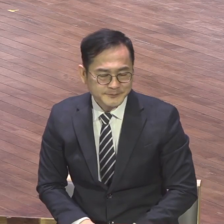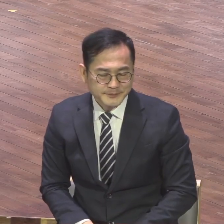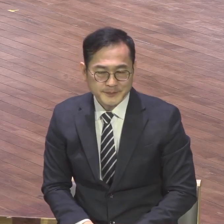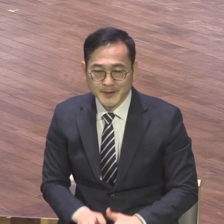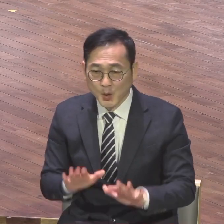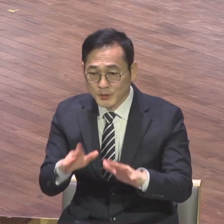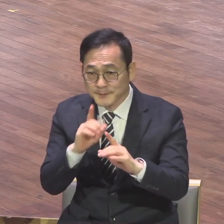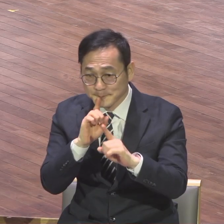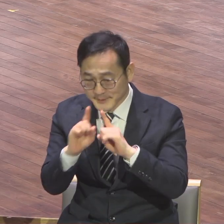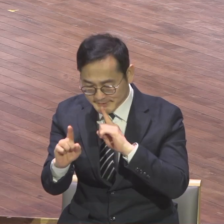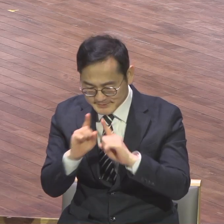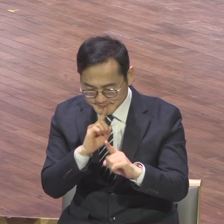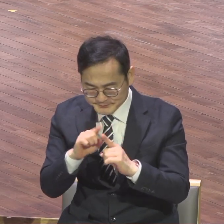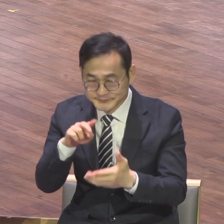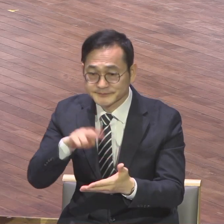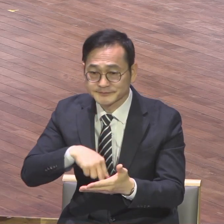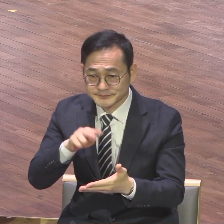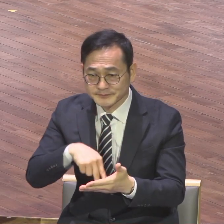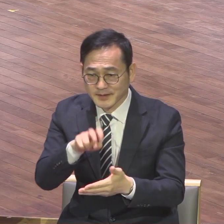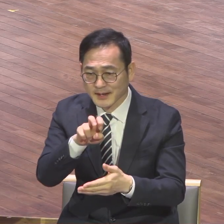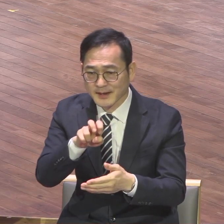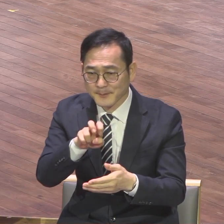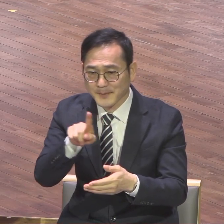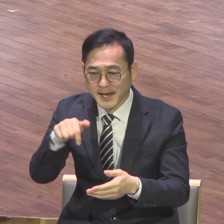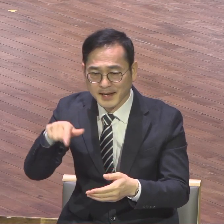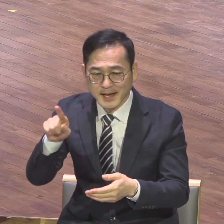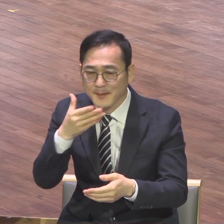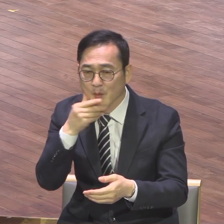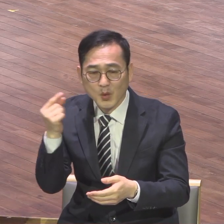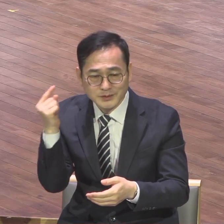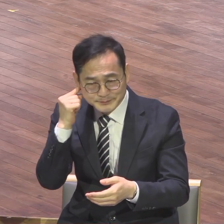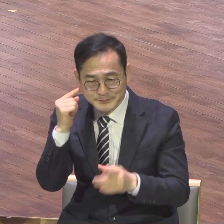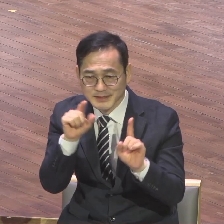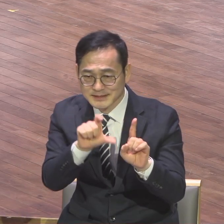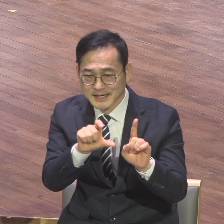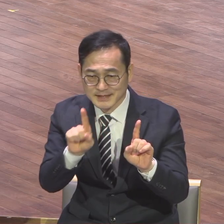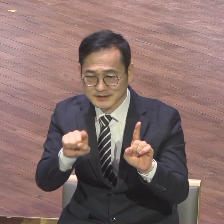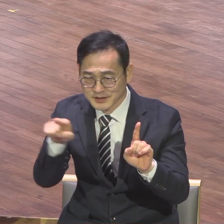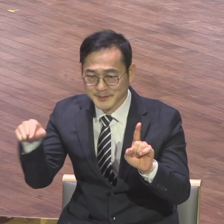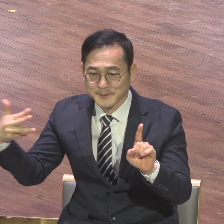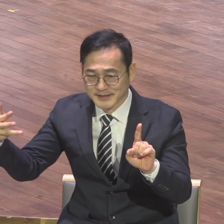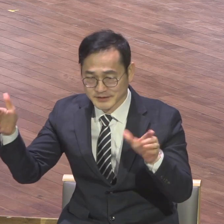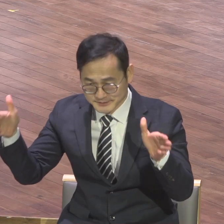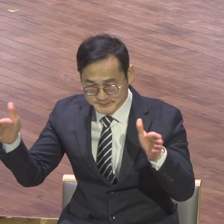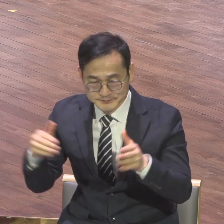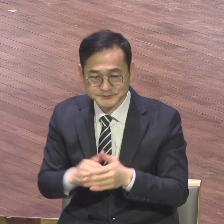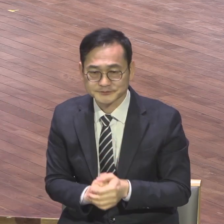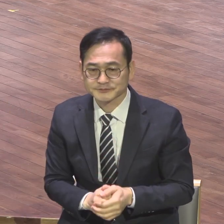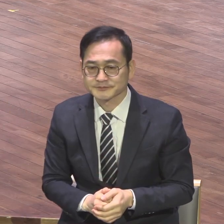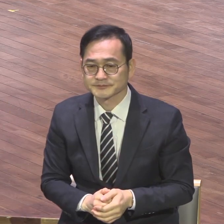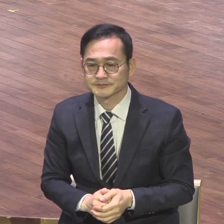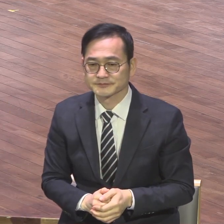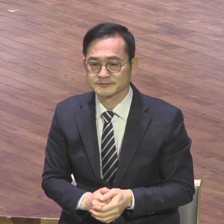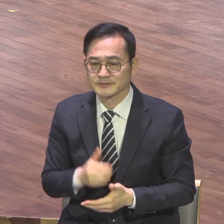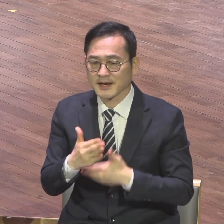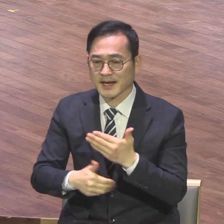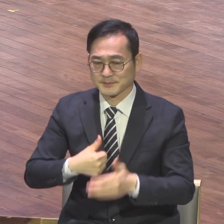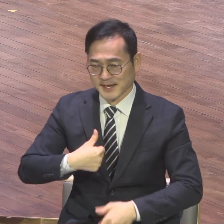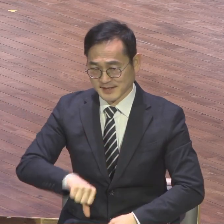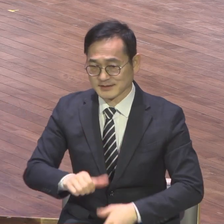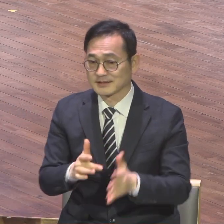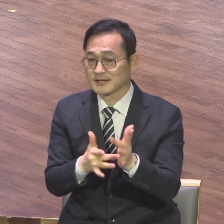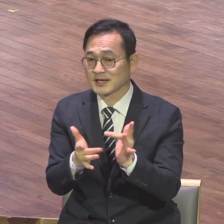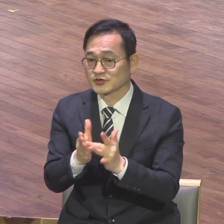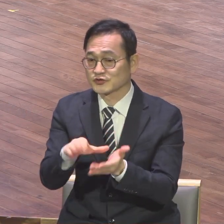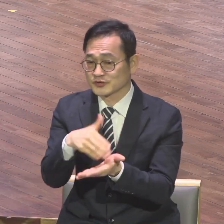받고 성취될 하나님의 말씀은 마가복음 1장 1절에서 8절까지 말씀입니다. 하나님의 아들